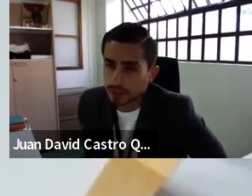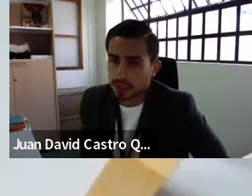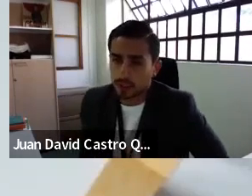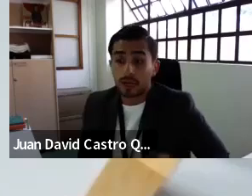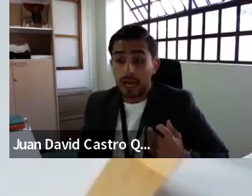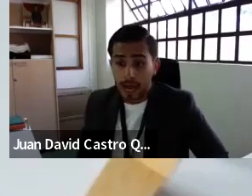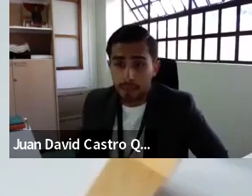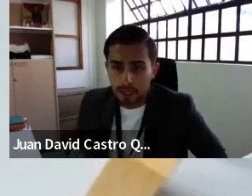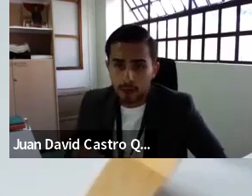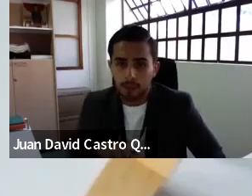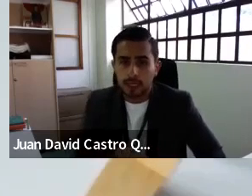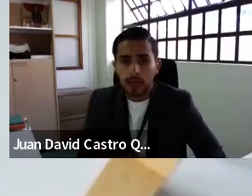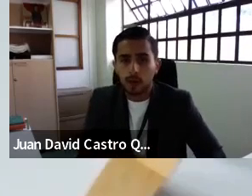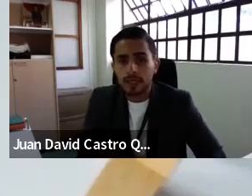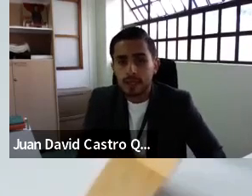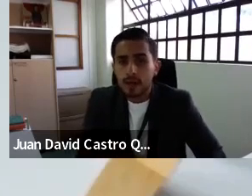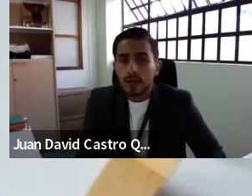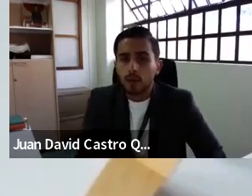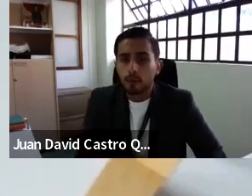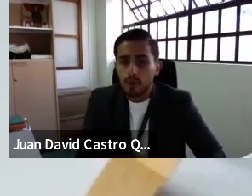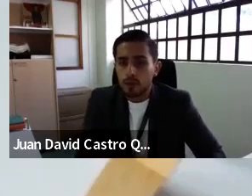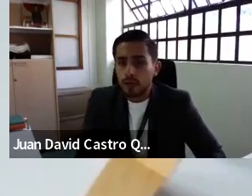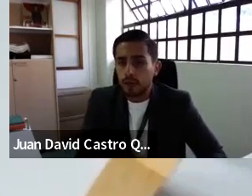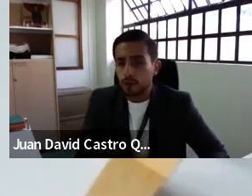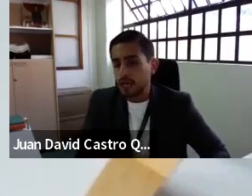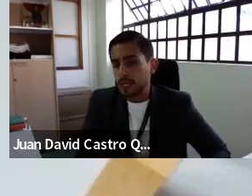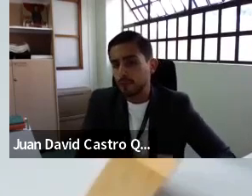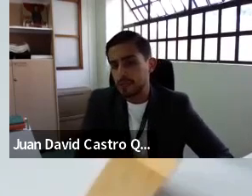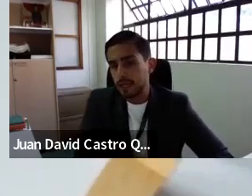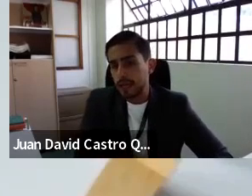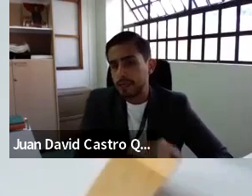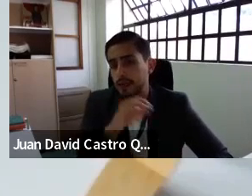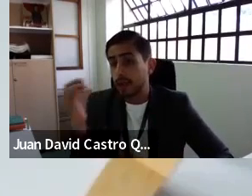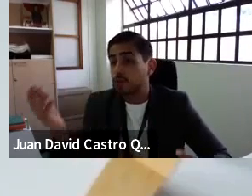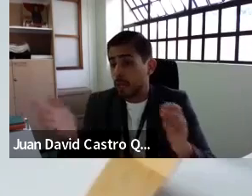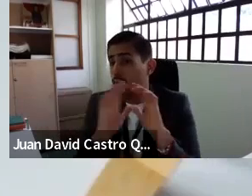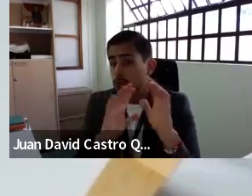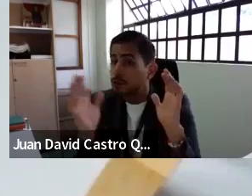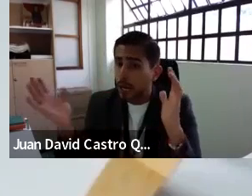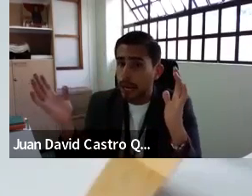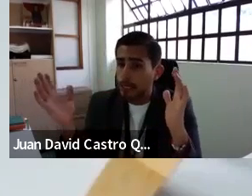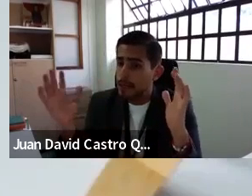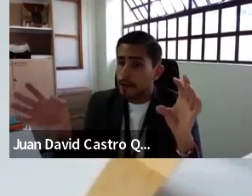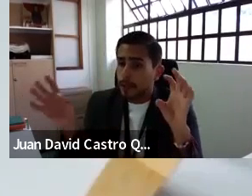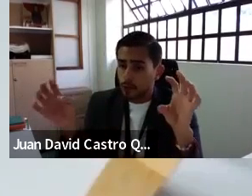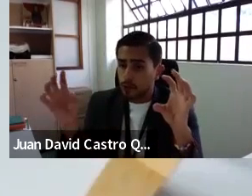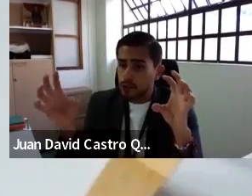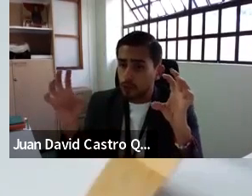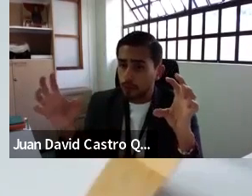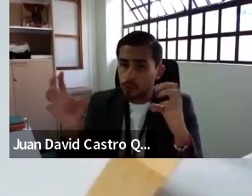Entendernos realmente como mediadores en un proceso que reconozca las potencialidades de los medios y los canales, que son los instrumentos